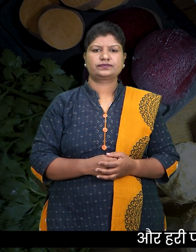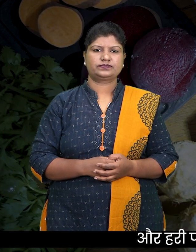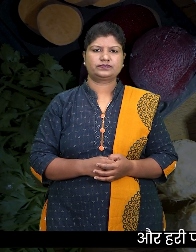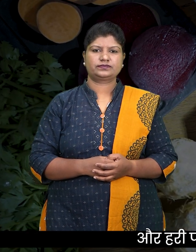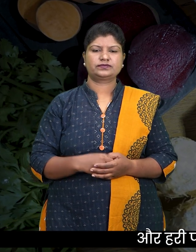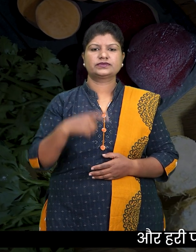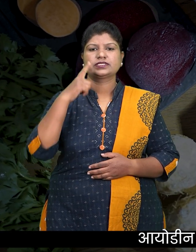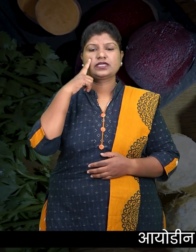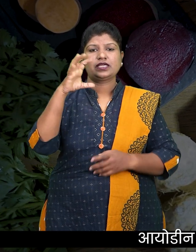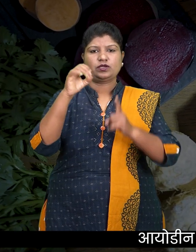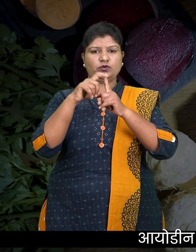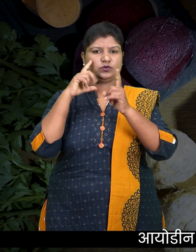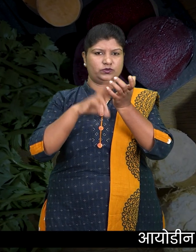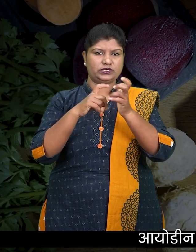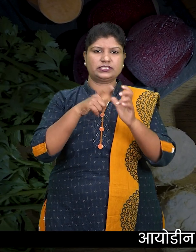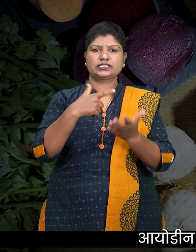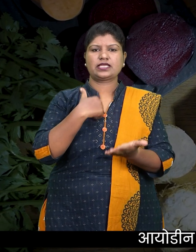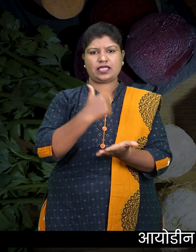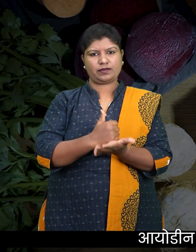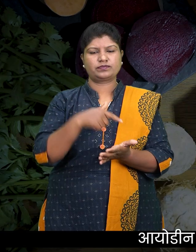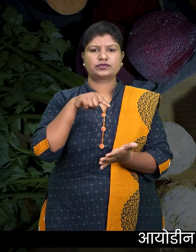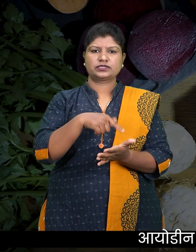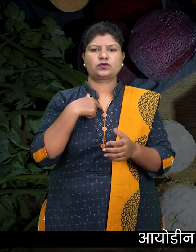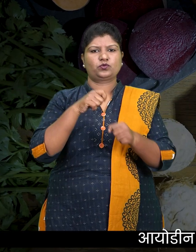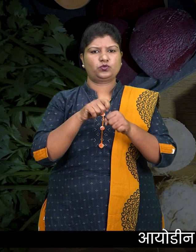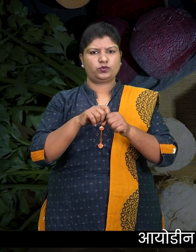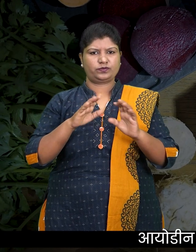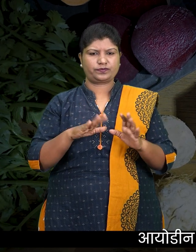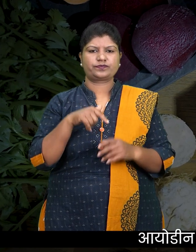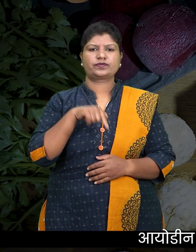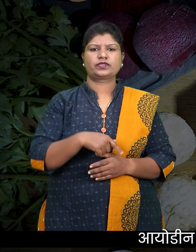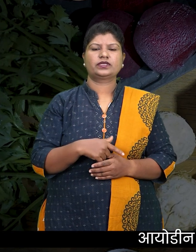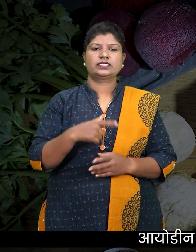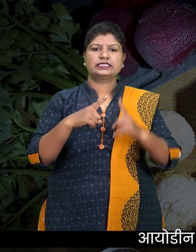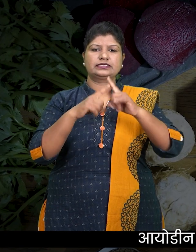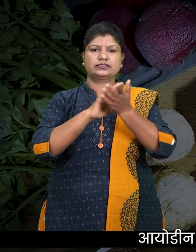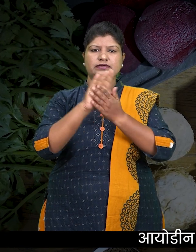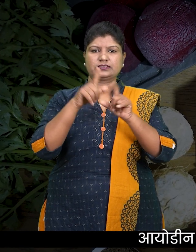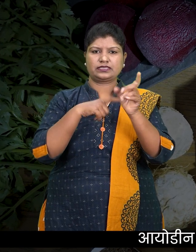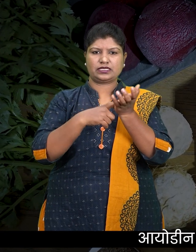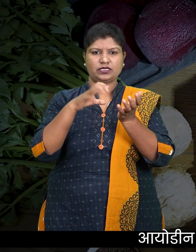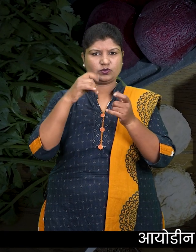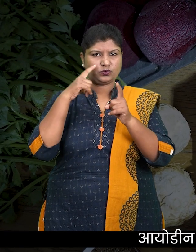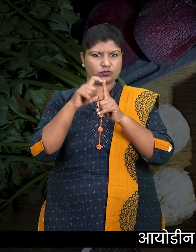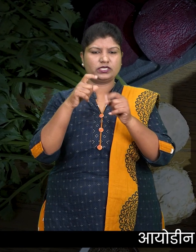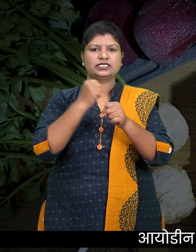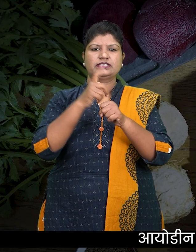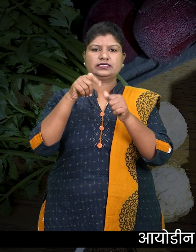है। आयोडीन थायराइड ग्रंथि के कार्य में मदद करता है।